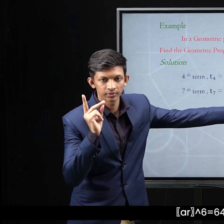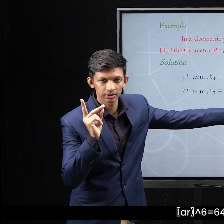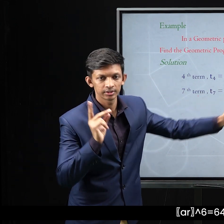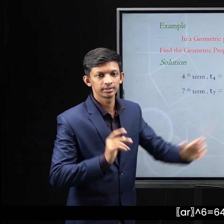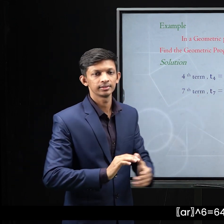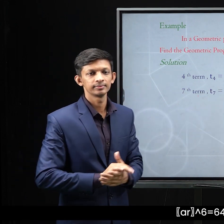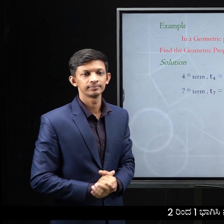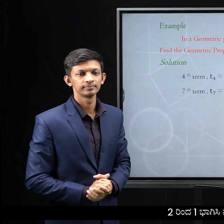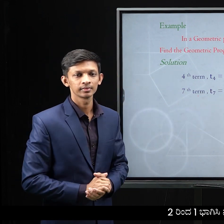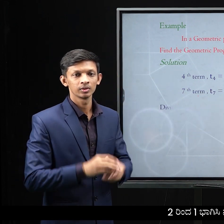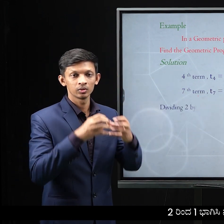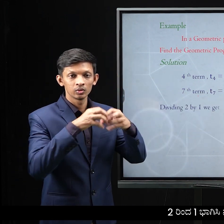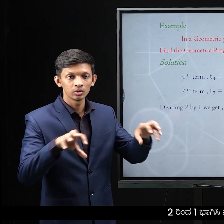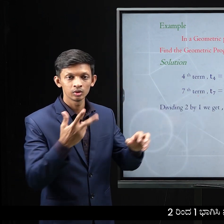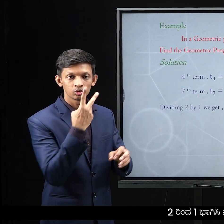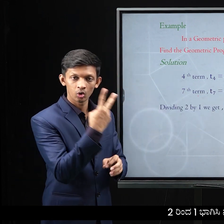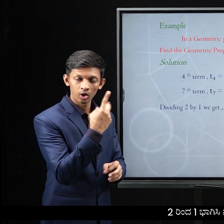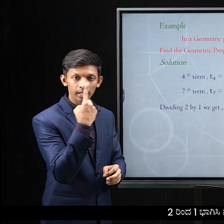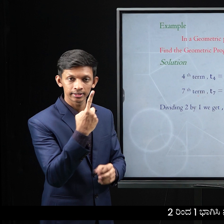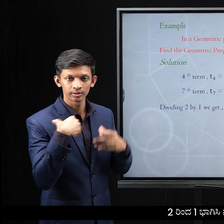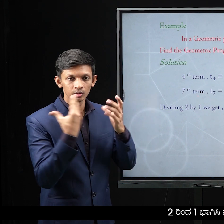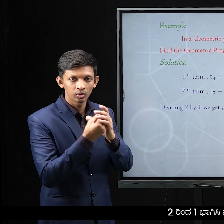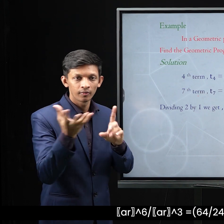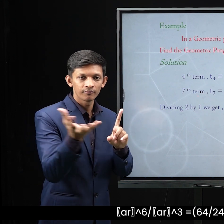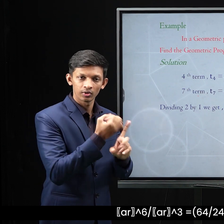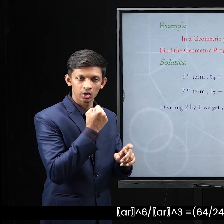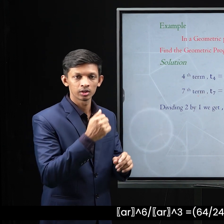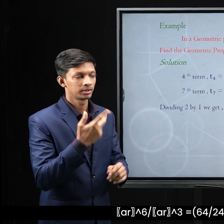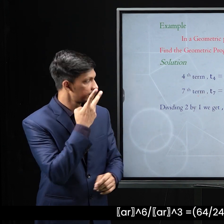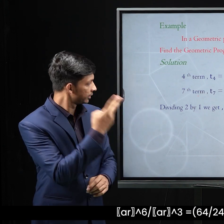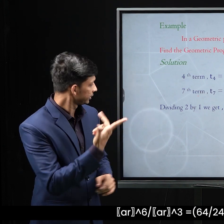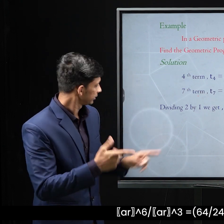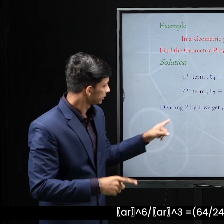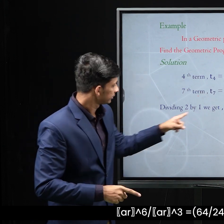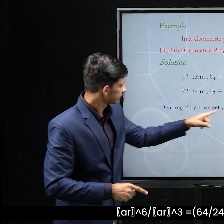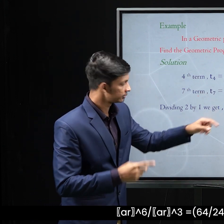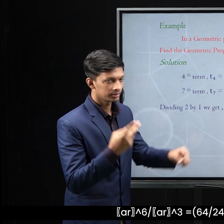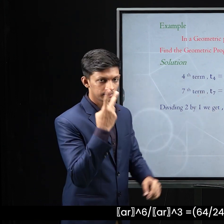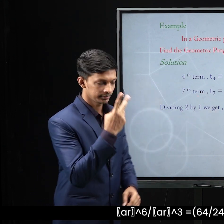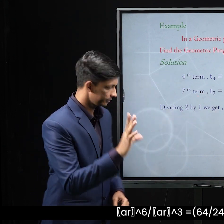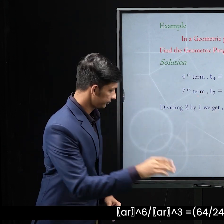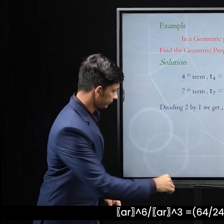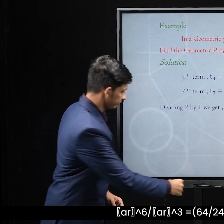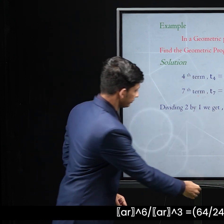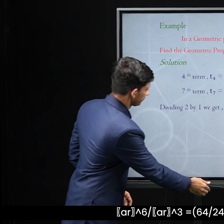64/243 ಹೀಗೆ 2. 2ರಿಂದ 1 ಭಾಗಿಸಿ ನಾವು ಪಡೆಯುತ್ತೇವೆ ಎ ಆರ್ ಪವರ್ 6 ಬೈ ಎ ಆರ್ ಪವರ್ 3 ಇಸ್ಕ್ವಲ್ ಟು